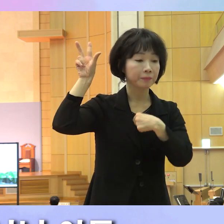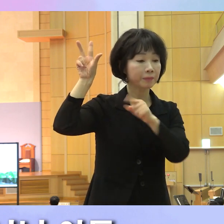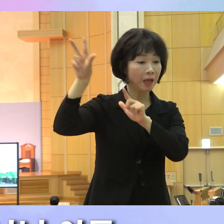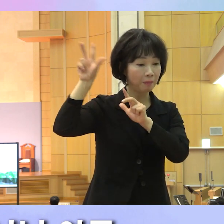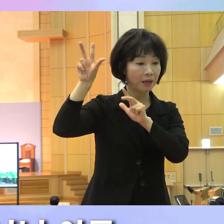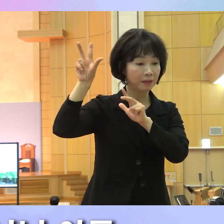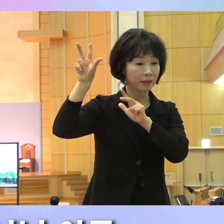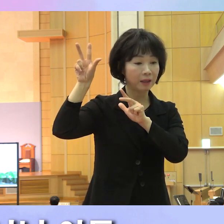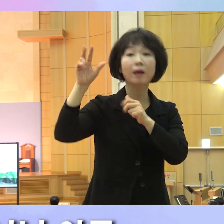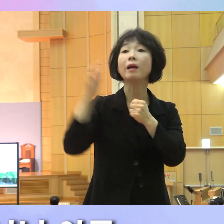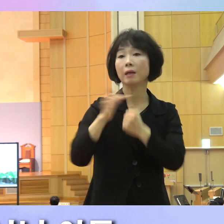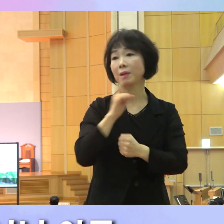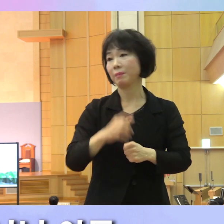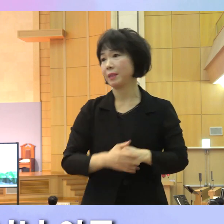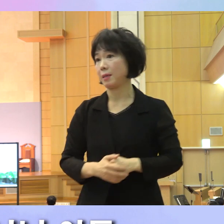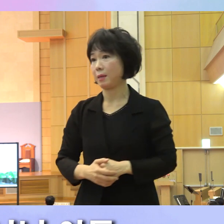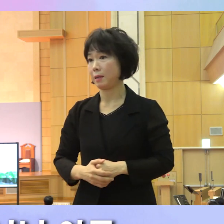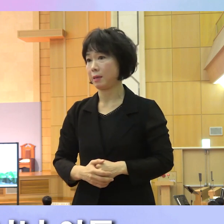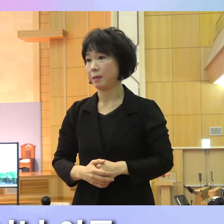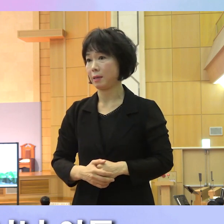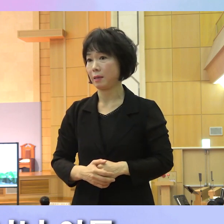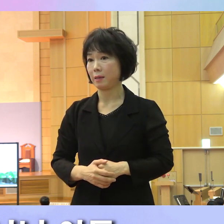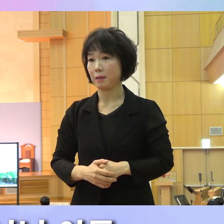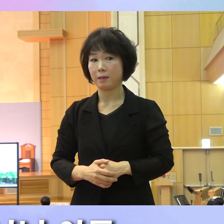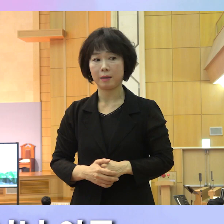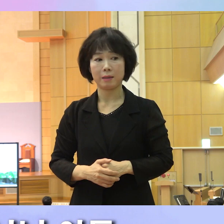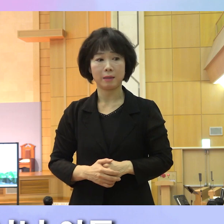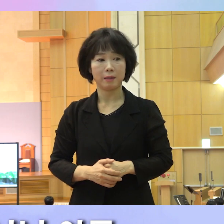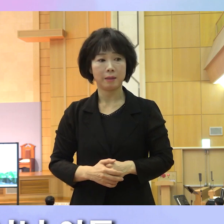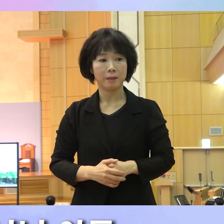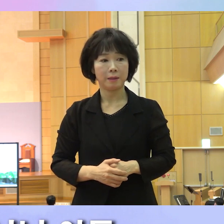대제사장도 살아계신 하나님이라는 말을 하고 있어요.